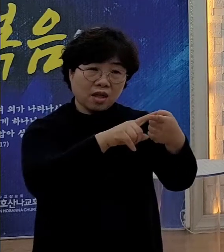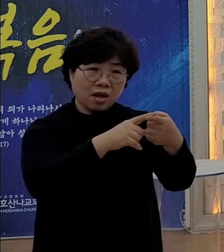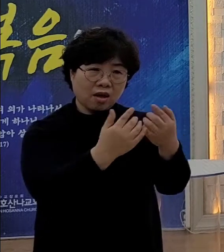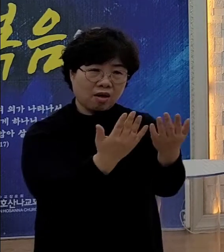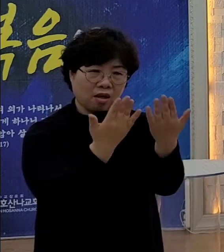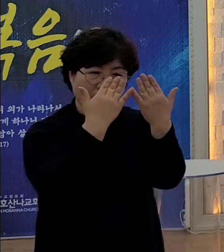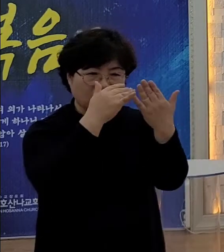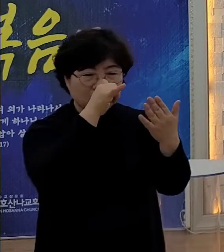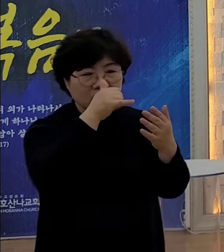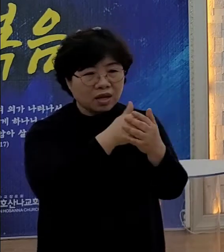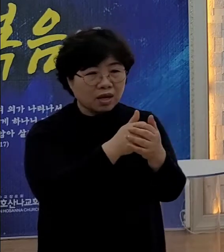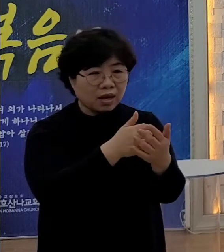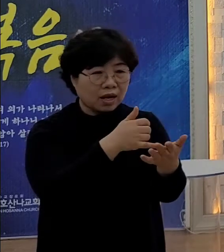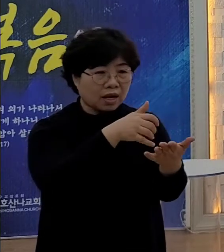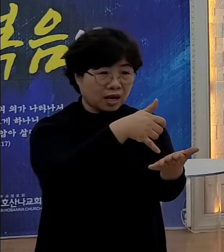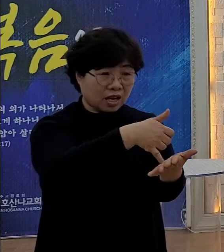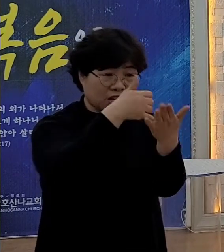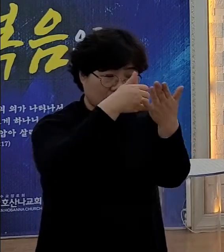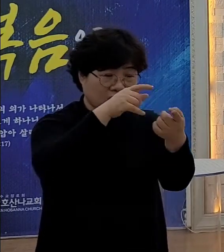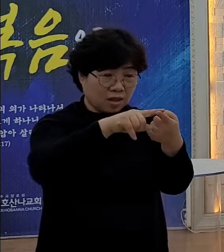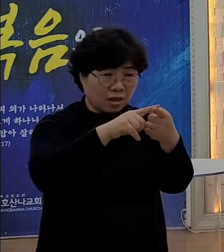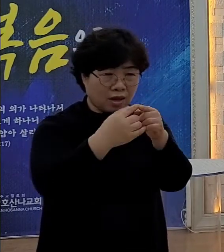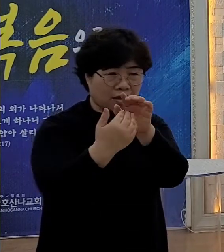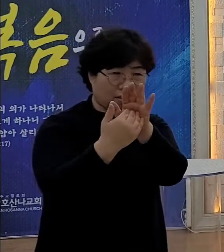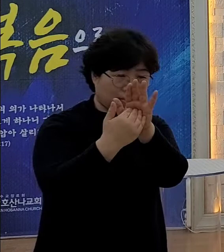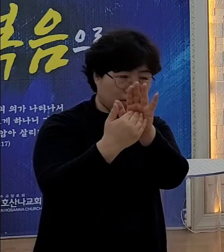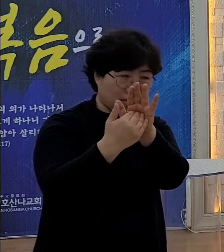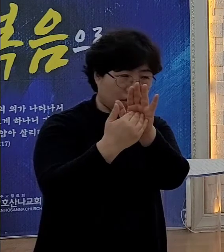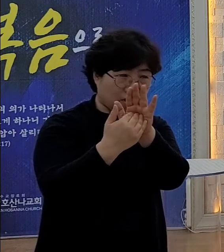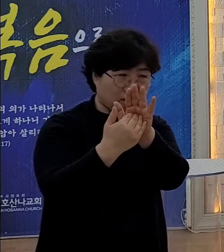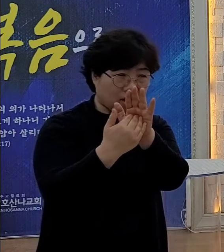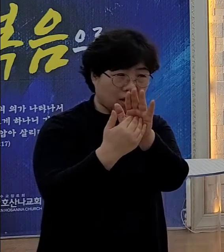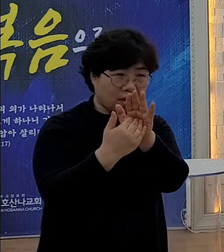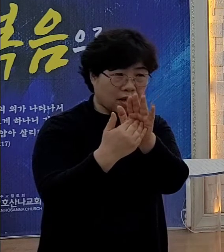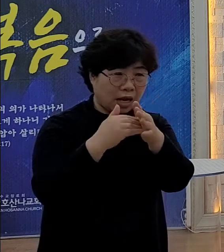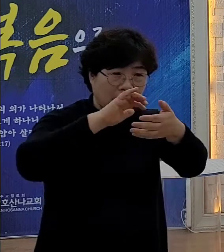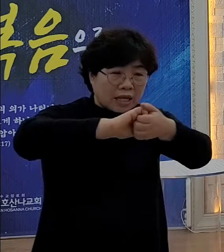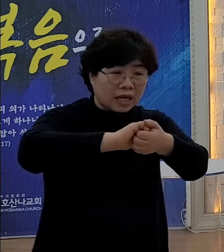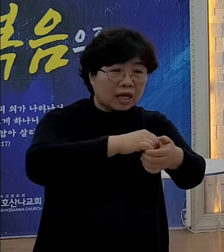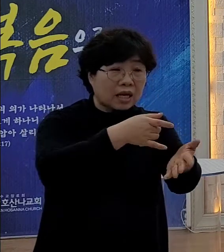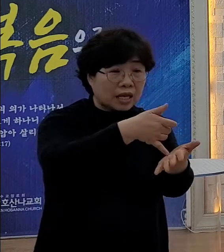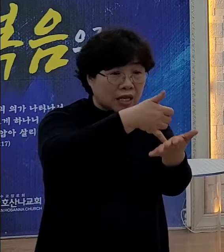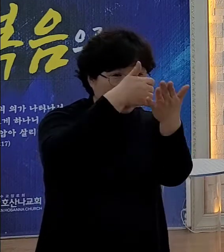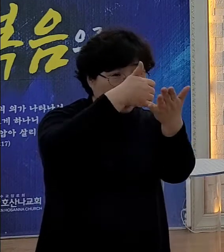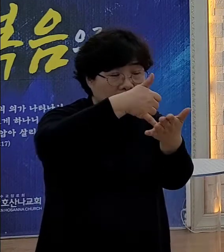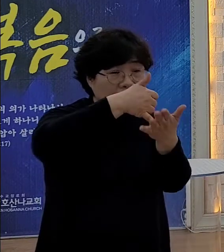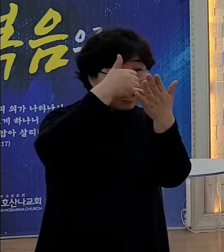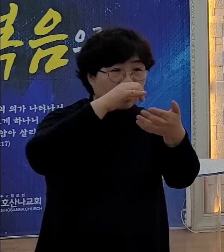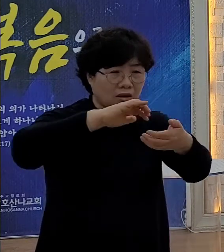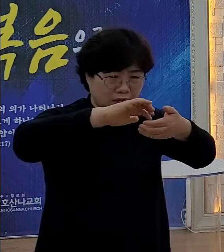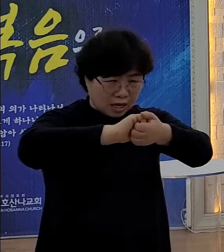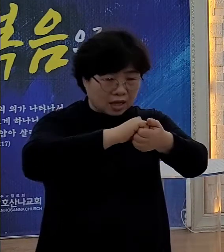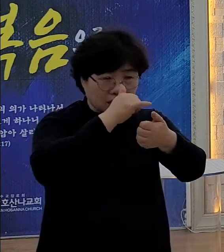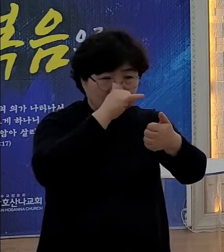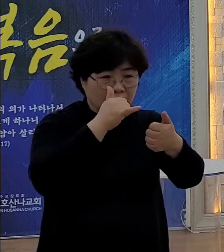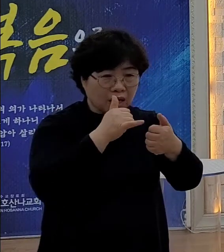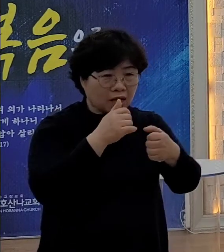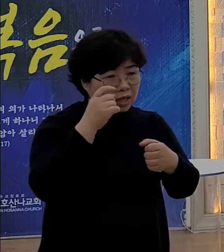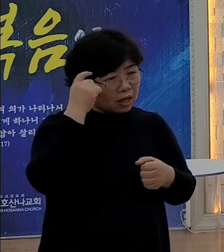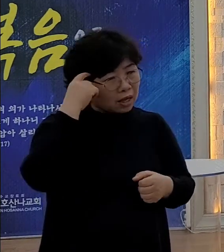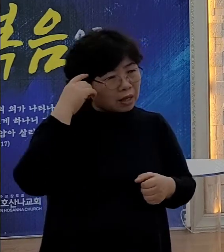제한하는 법이다. 자유를 제한하는 법이다. 이렇게 국회의원들을 이렇게 사서 제한하게 되었고